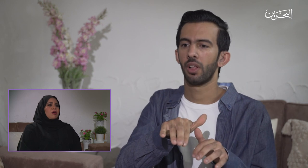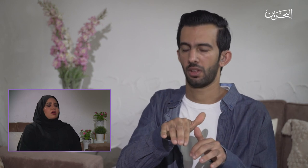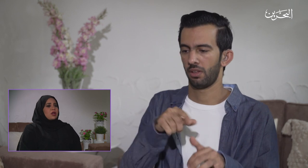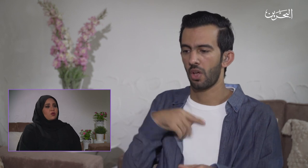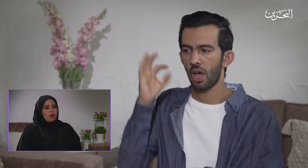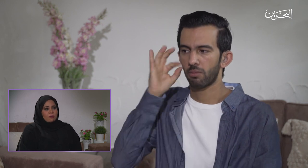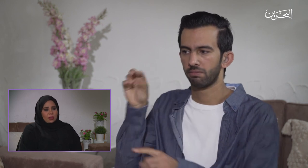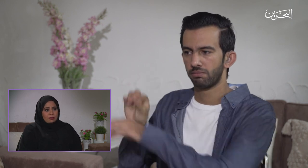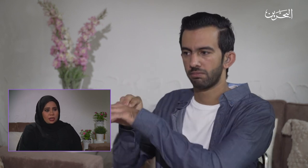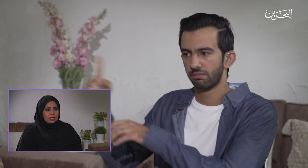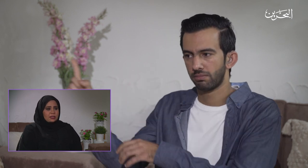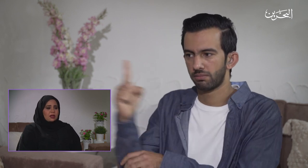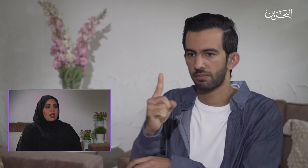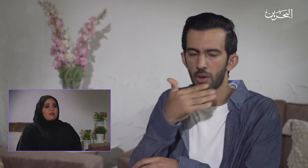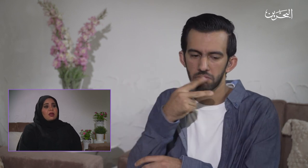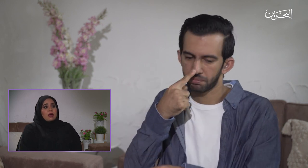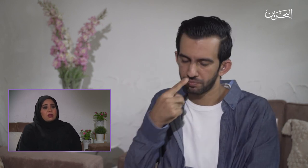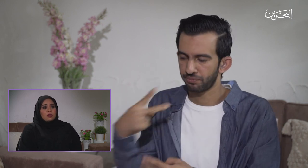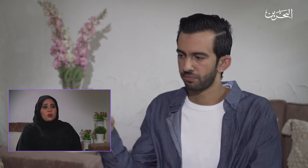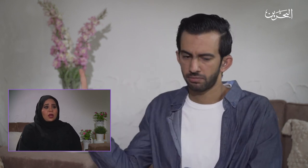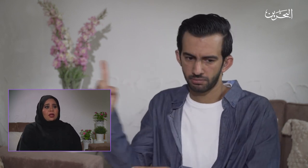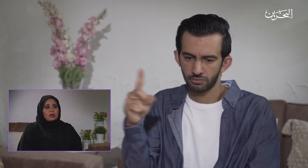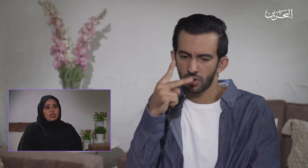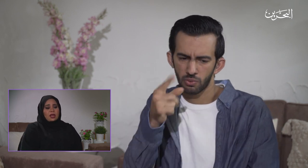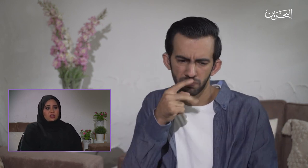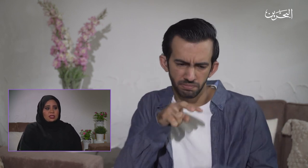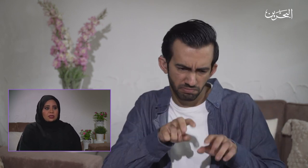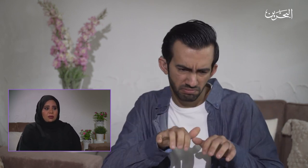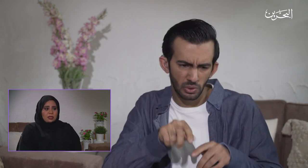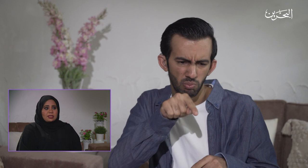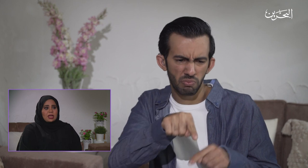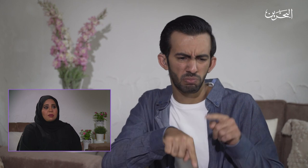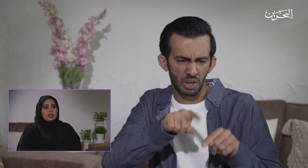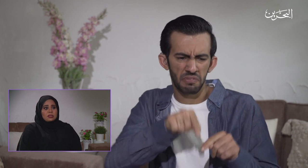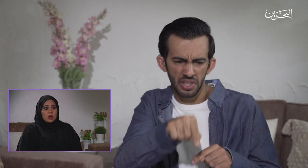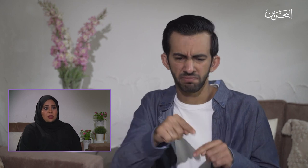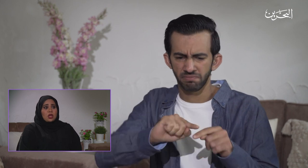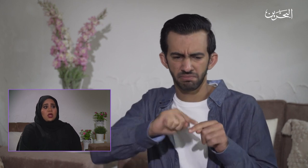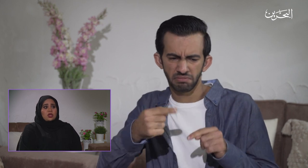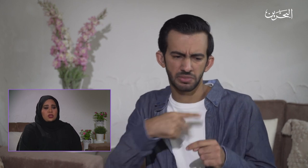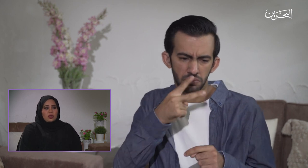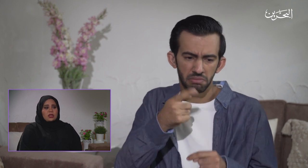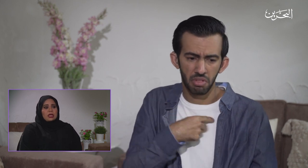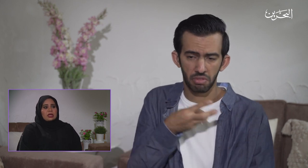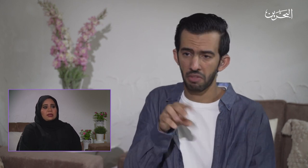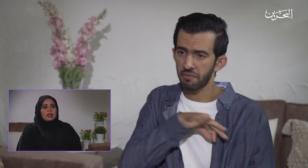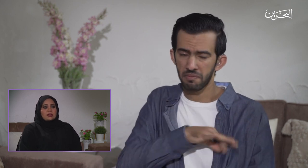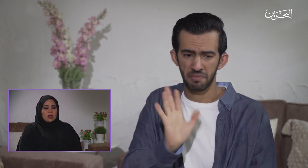الادوات او يخاف مثلا من الكسر، فكان يروح يلجأ حق شخص من اللي يتكلم انه يساعده شلون انه يساعده